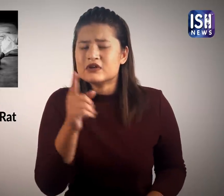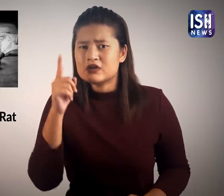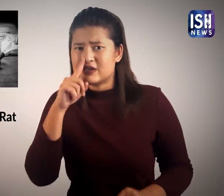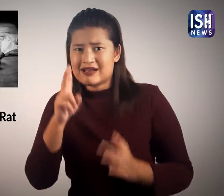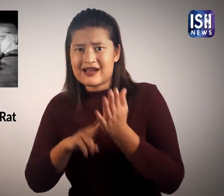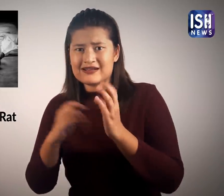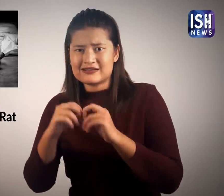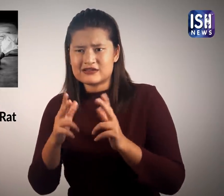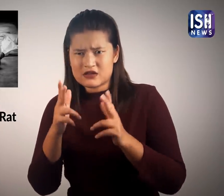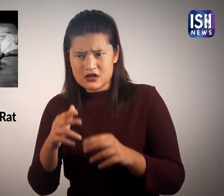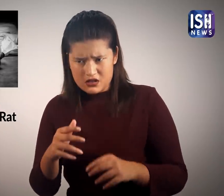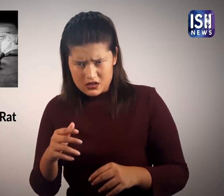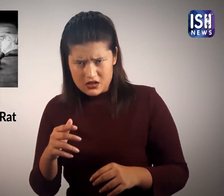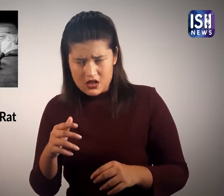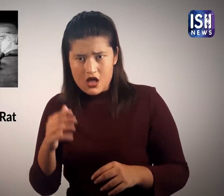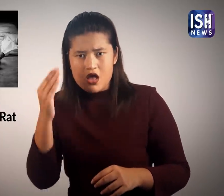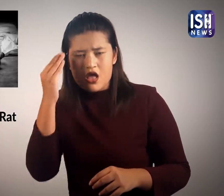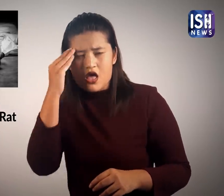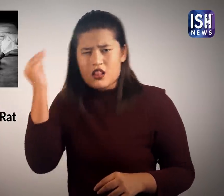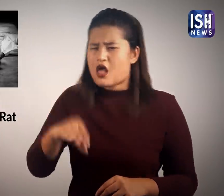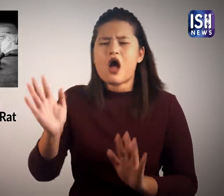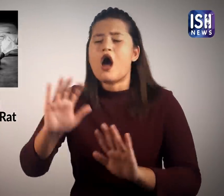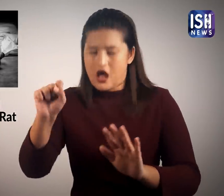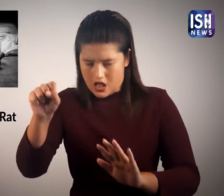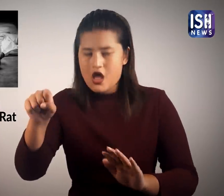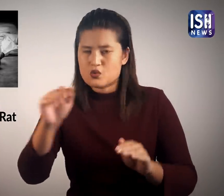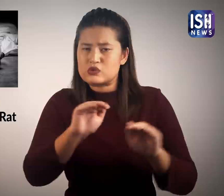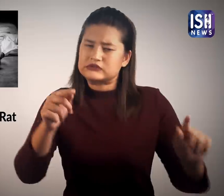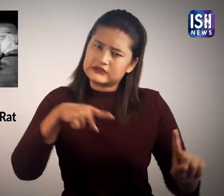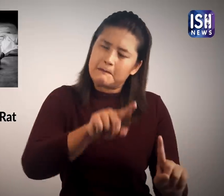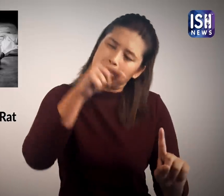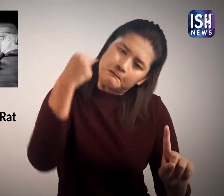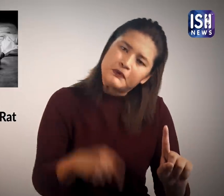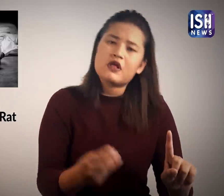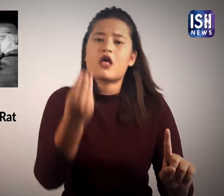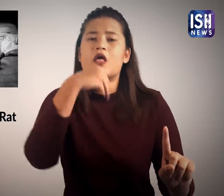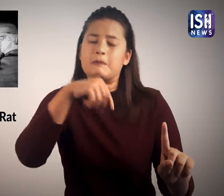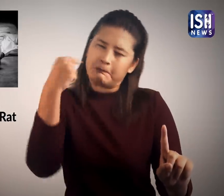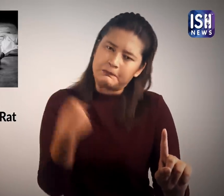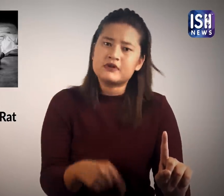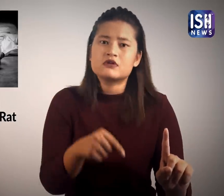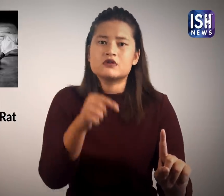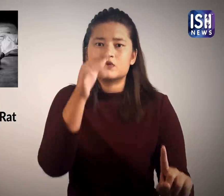तो शुरुवाट में नाजिया ने डॉक्टरों से जूट बोला कि बच्चों ने गलती से चूहे का जहर खा लिया था